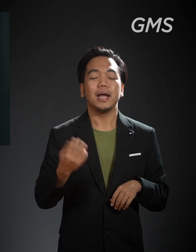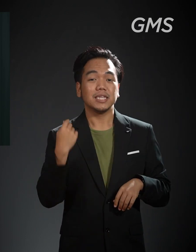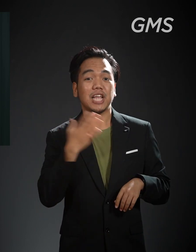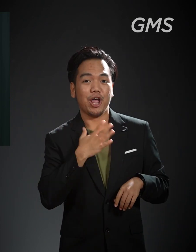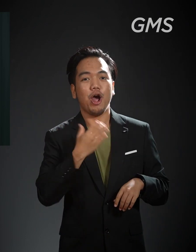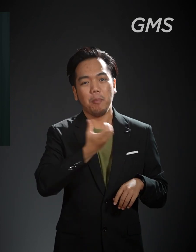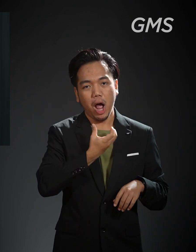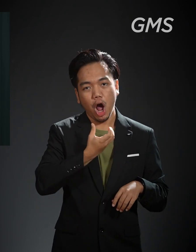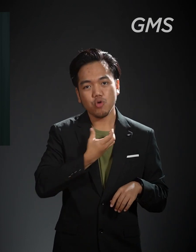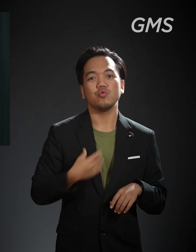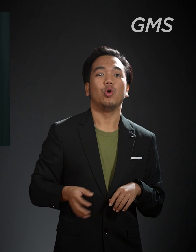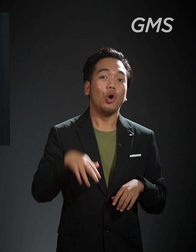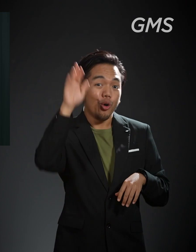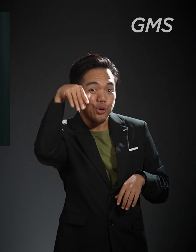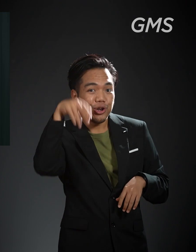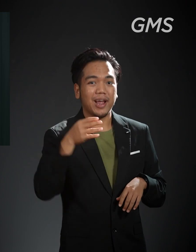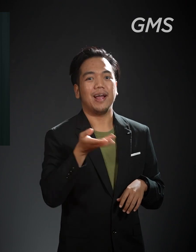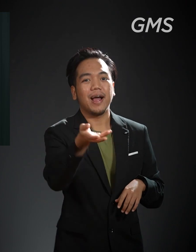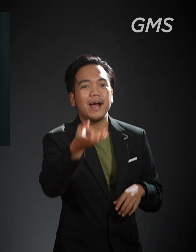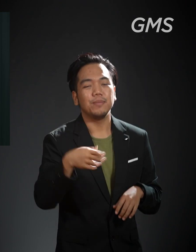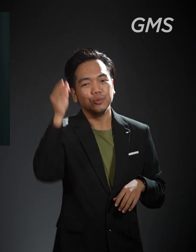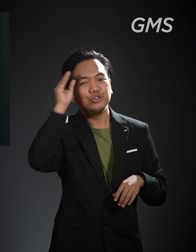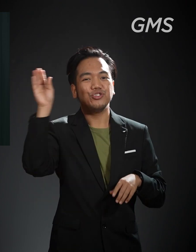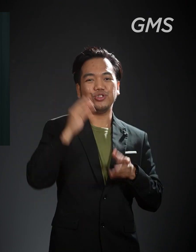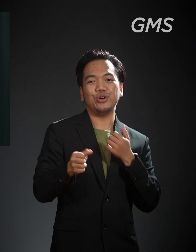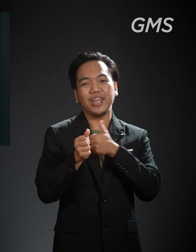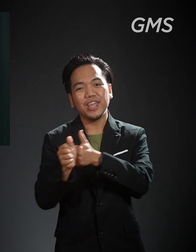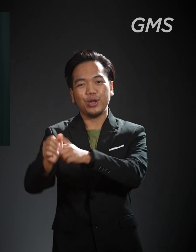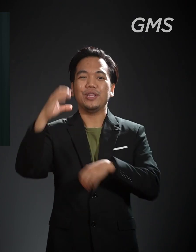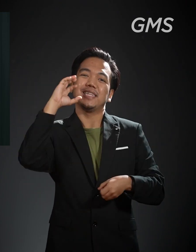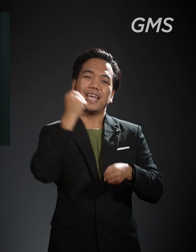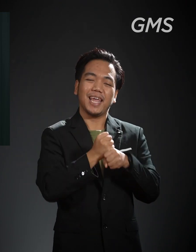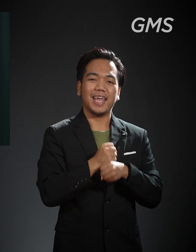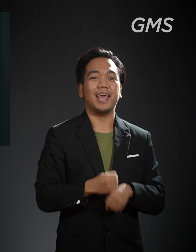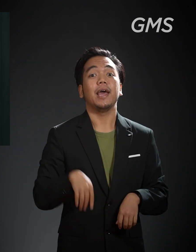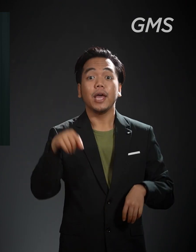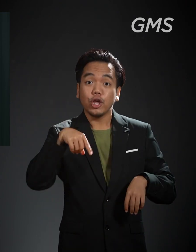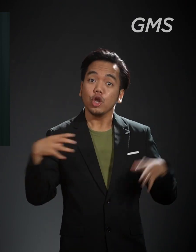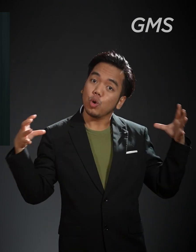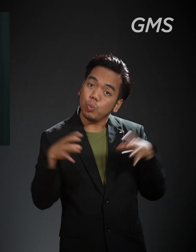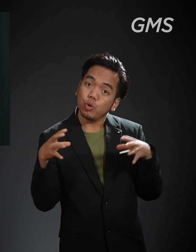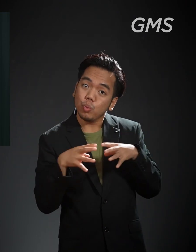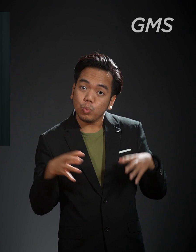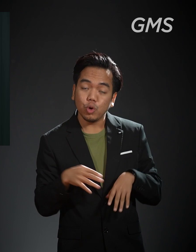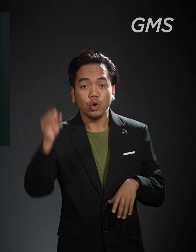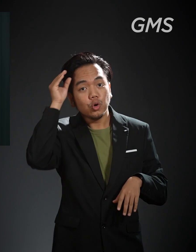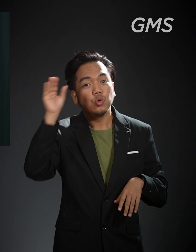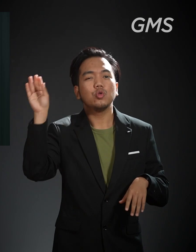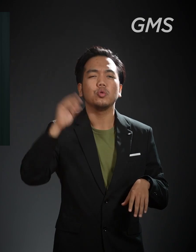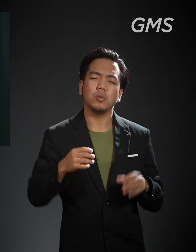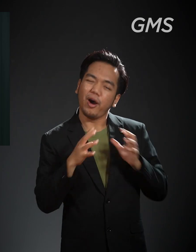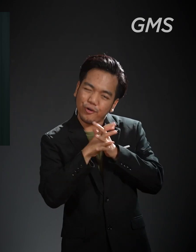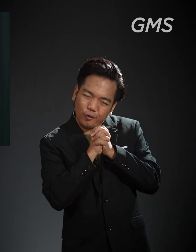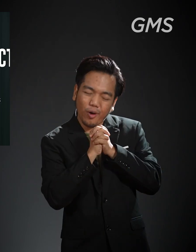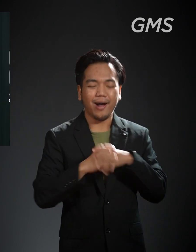Group, yaitu sebuah komunitas yang ada di gereja kami, di mana di dalam komunitas ini Anda akan didoakan, Anda juga bisa men-sharingkan